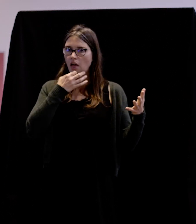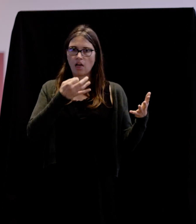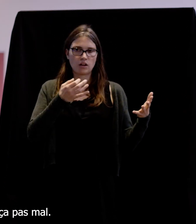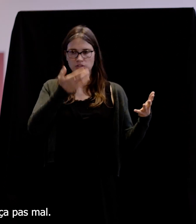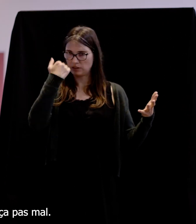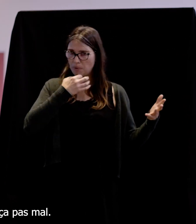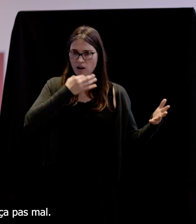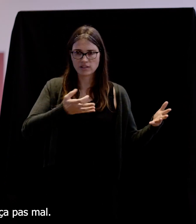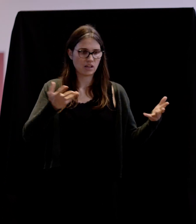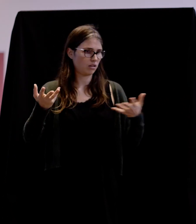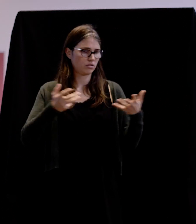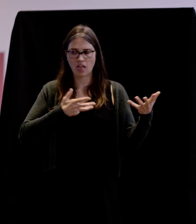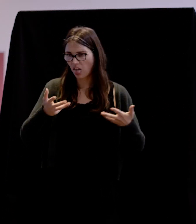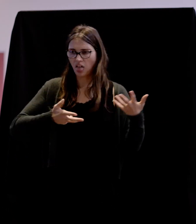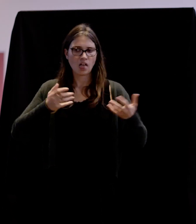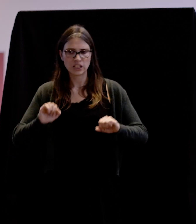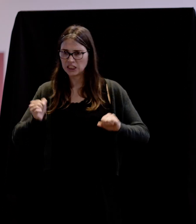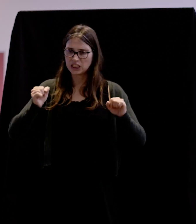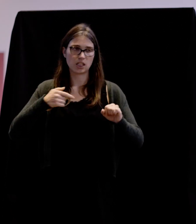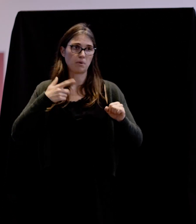rien. Voilà, moi je trouve ça pas mal.